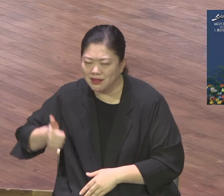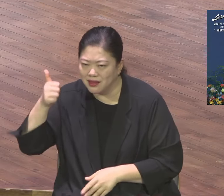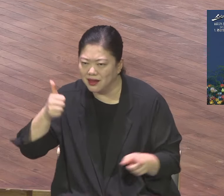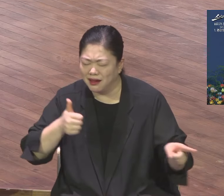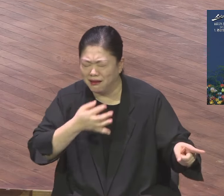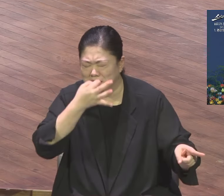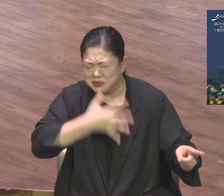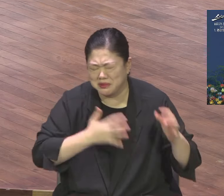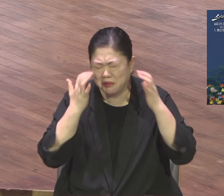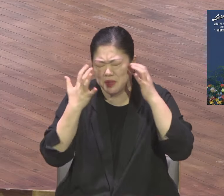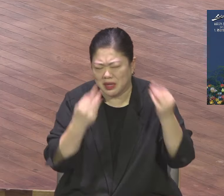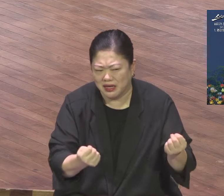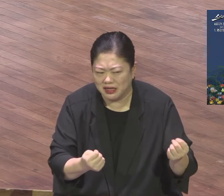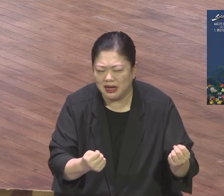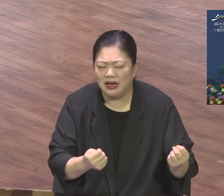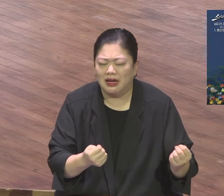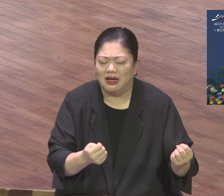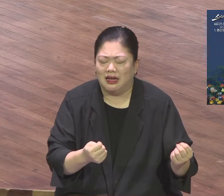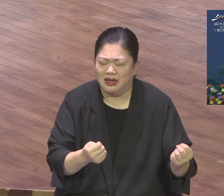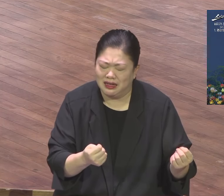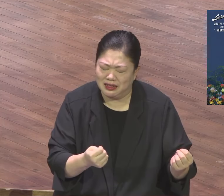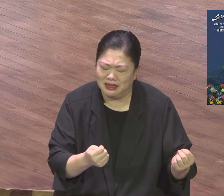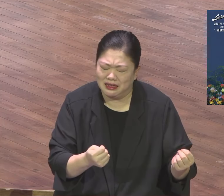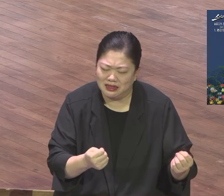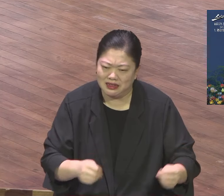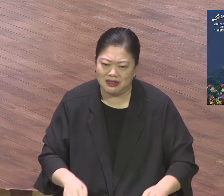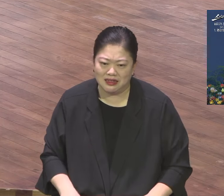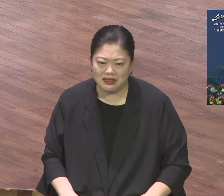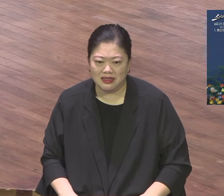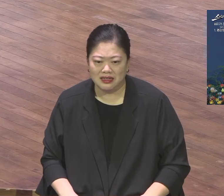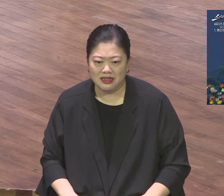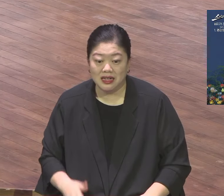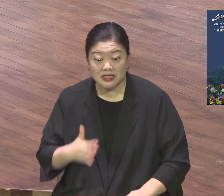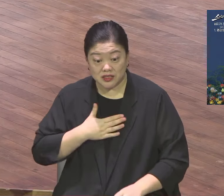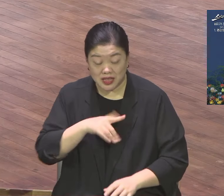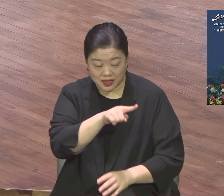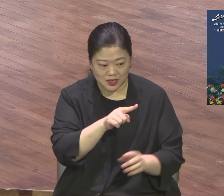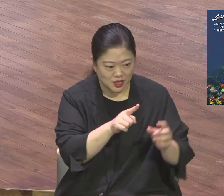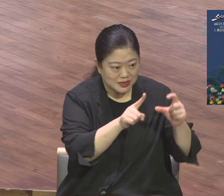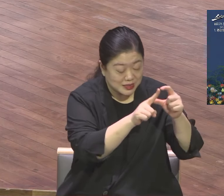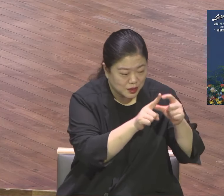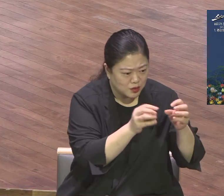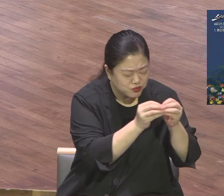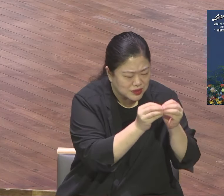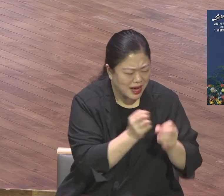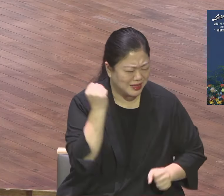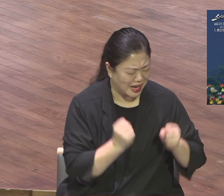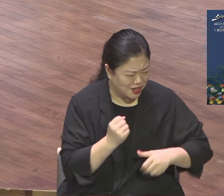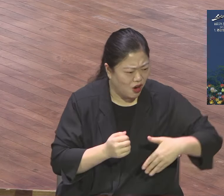그래서 제가 이 마라톤을 많이 했기 때문에 달려간다 너무 좋아요.